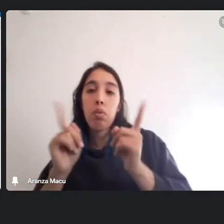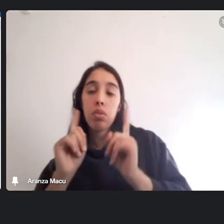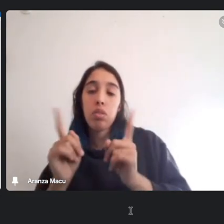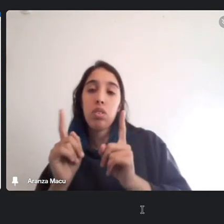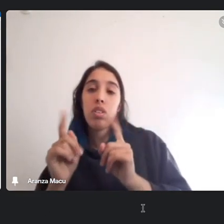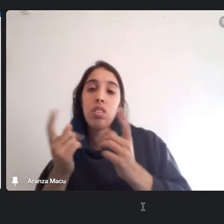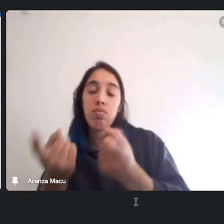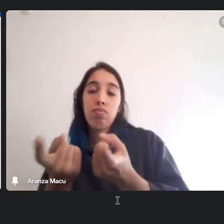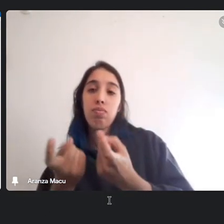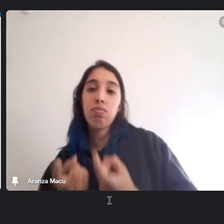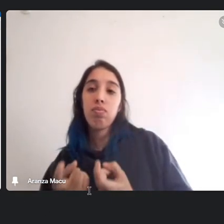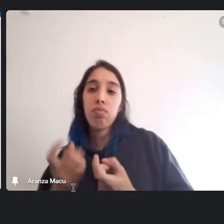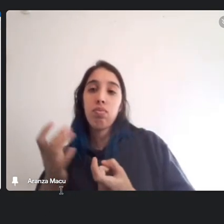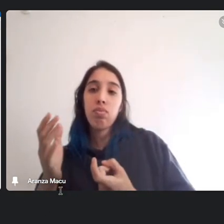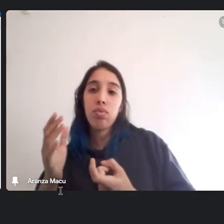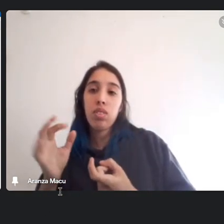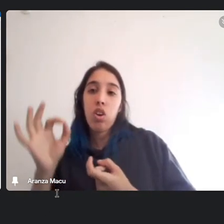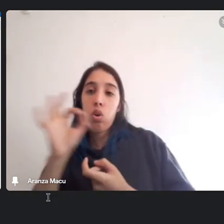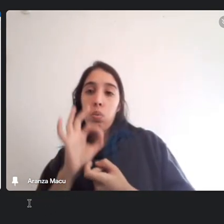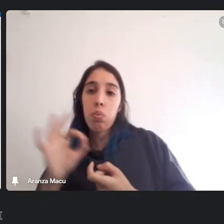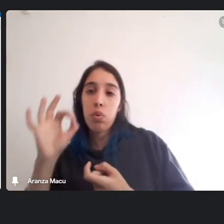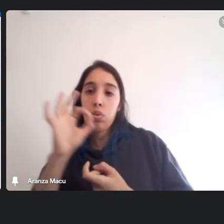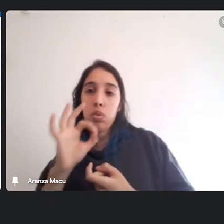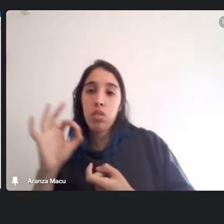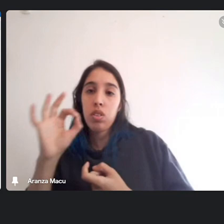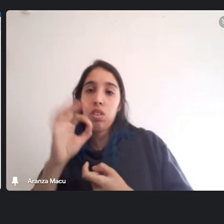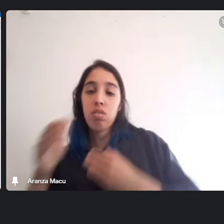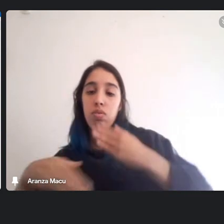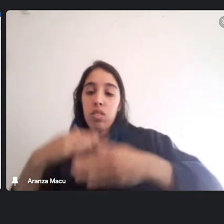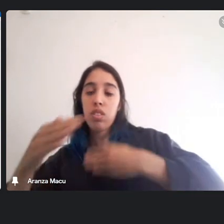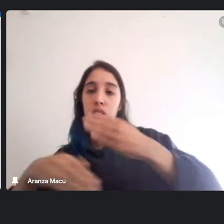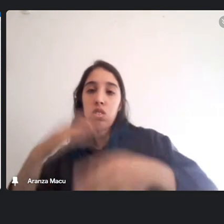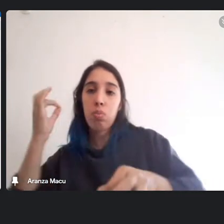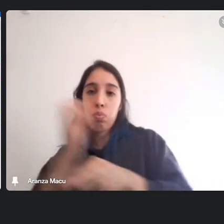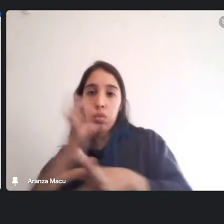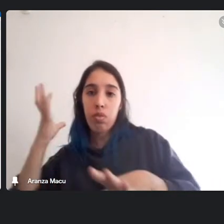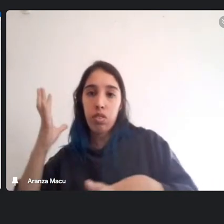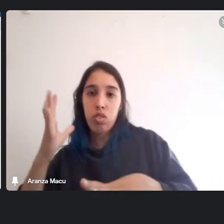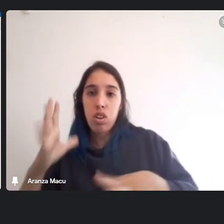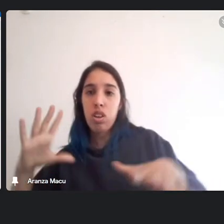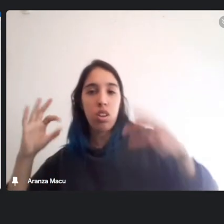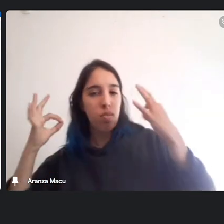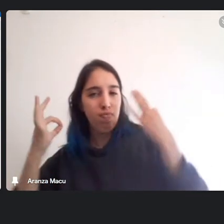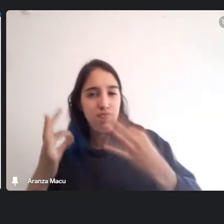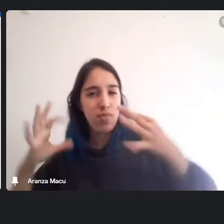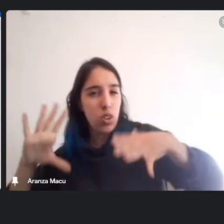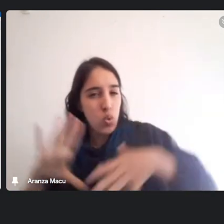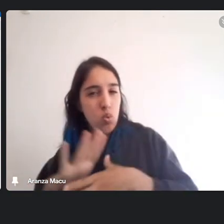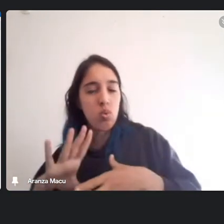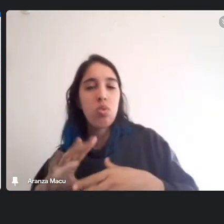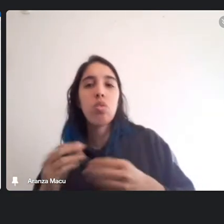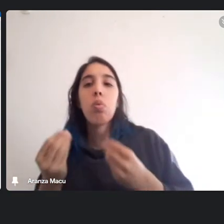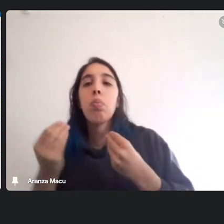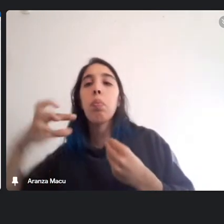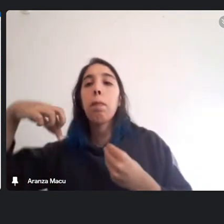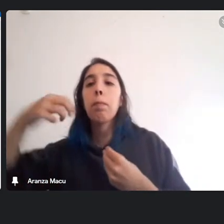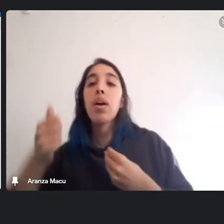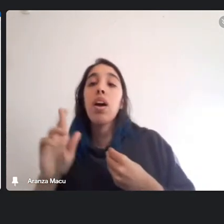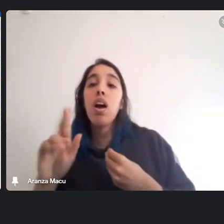Oportunidades de desarrollo profesional específicas. ¿Sí? ¿Sí? Para